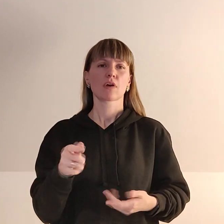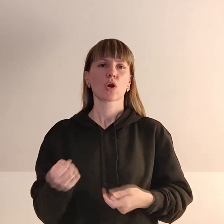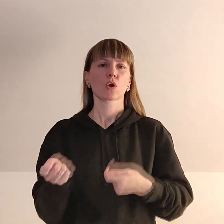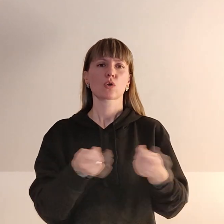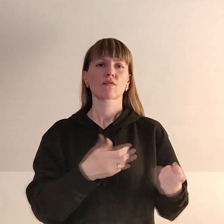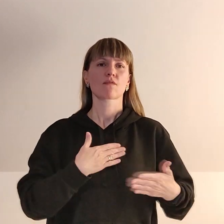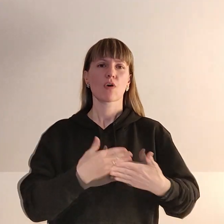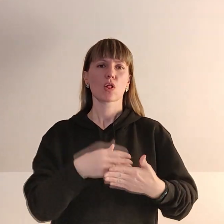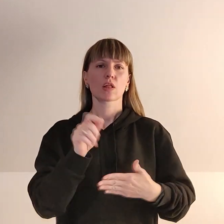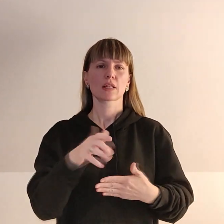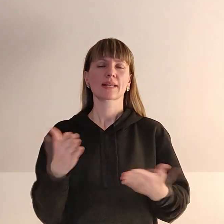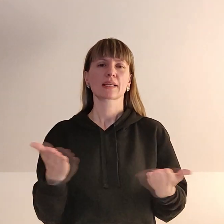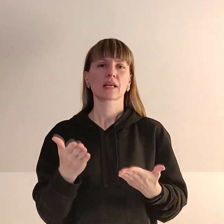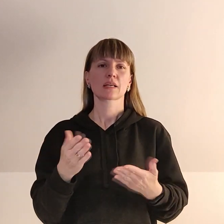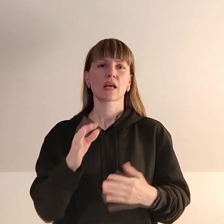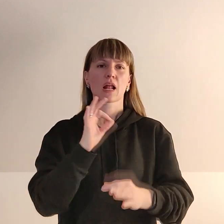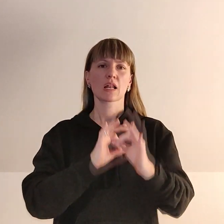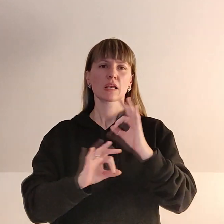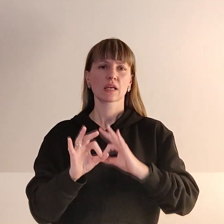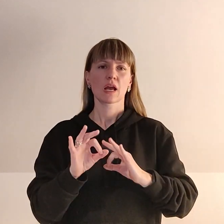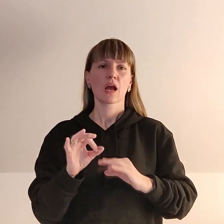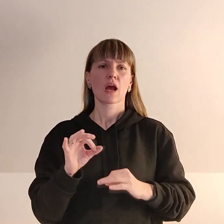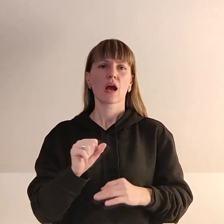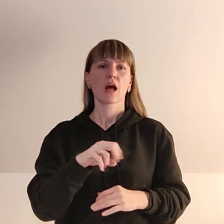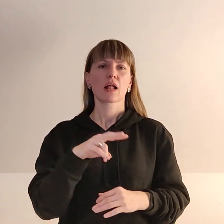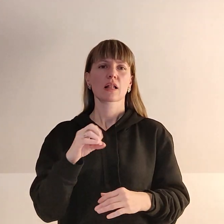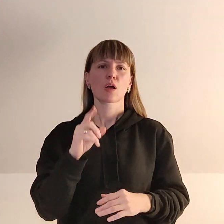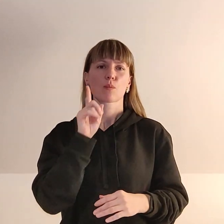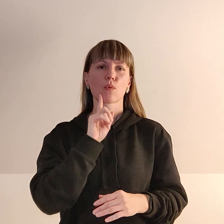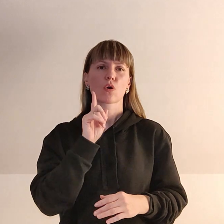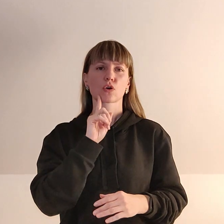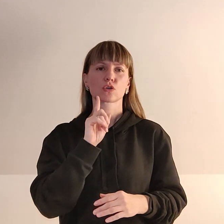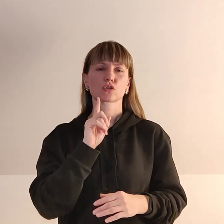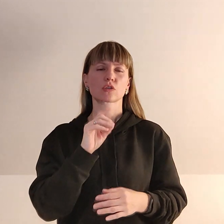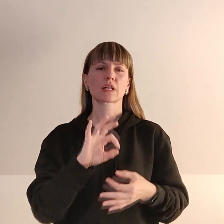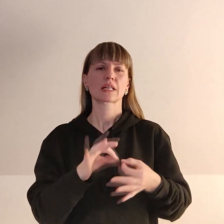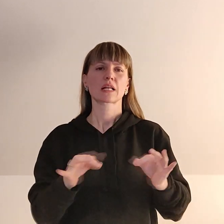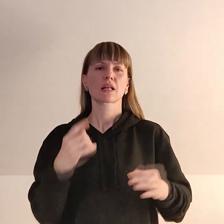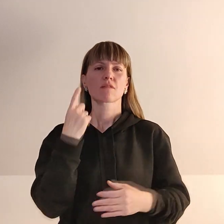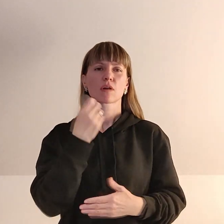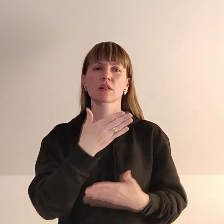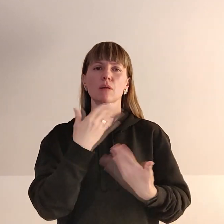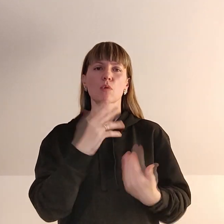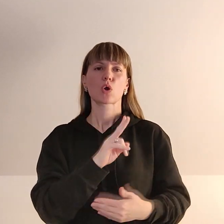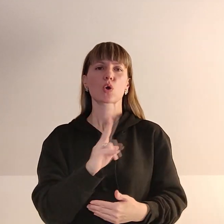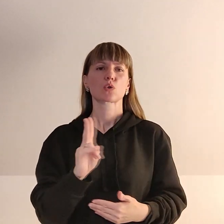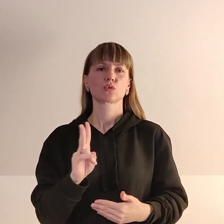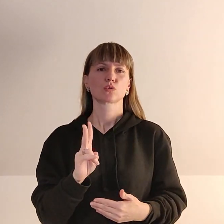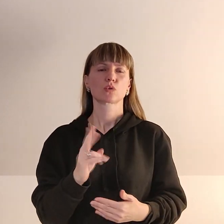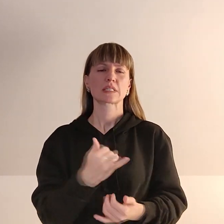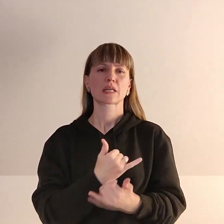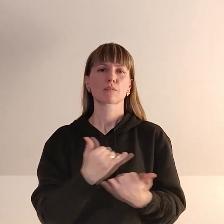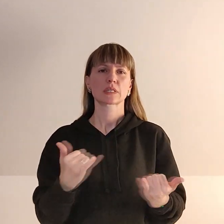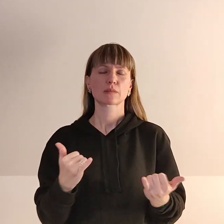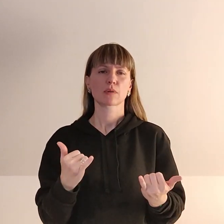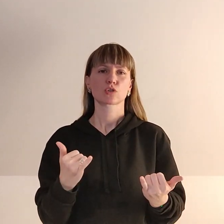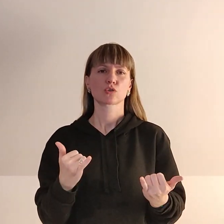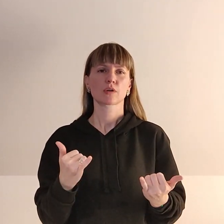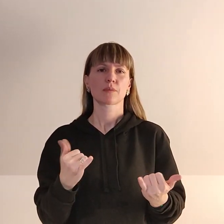волонтери, якісь ліки, так, але поки що детальнішої інформації немає, хто саме забезпечує і які саме